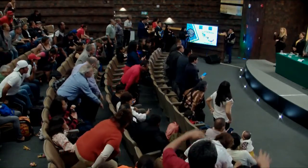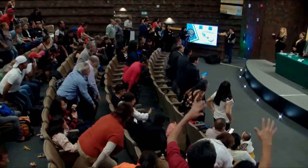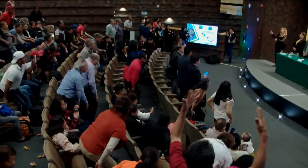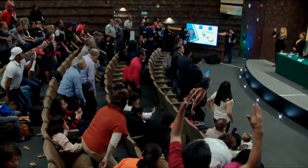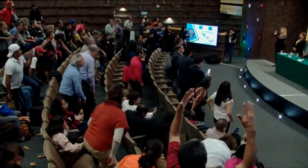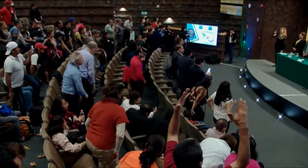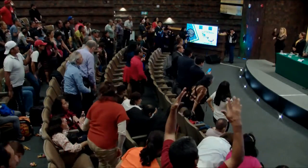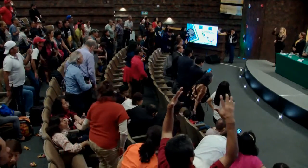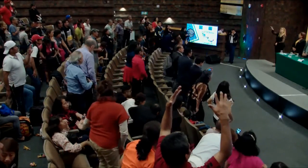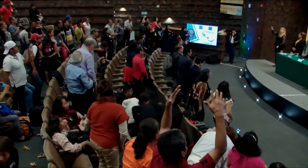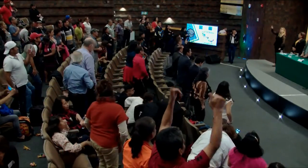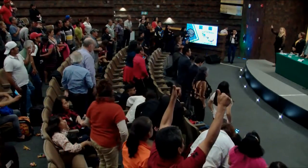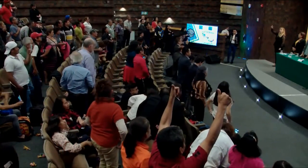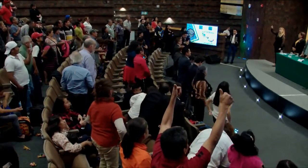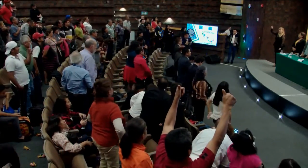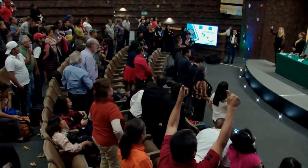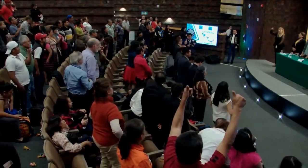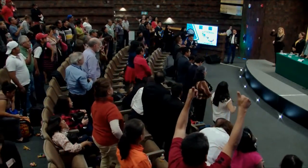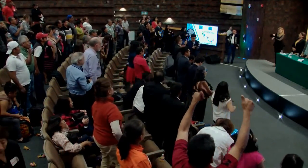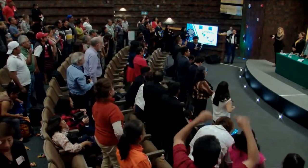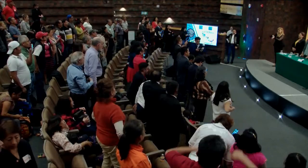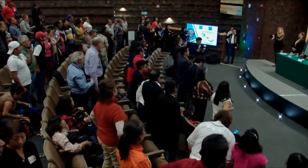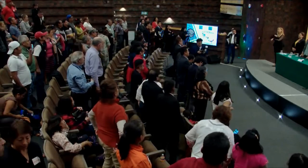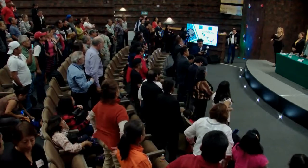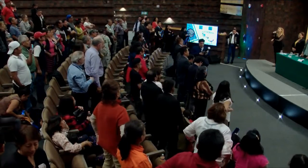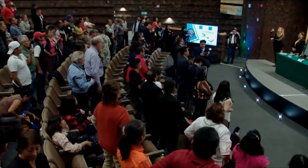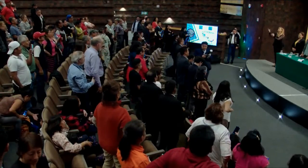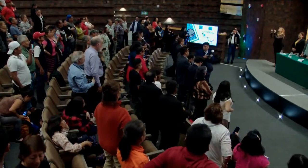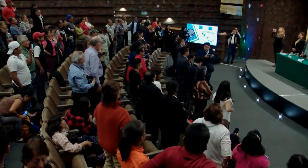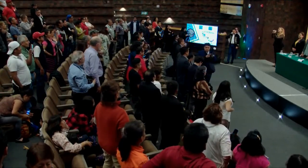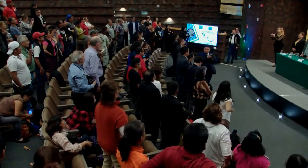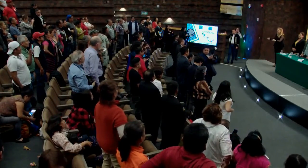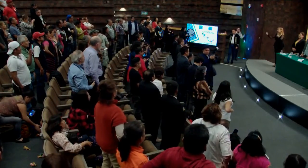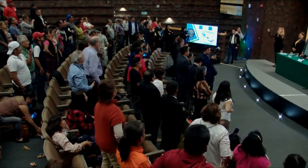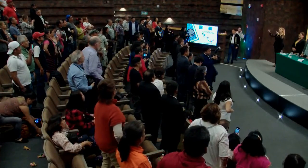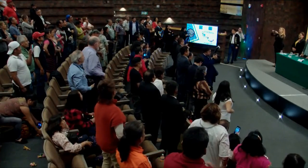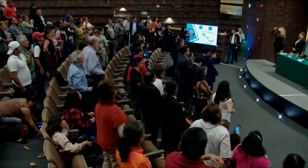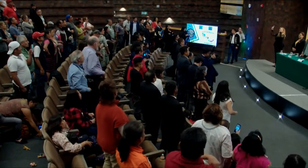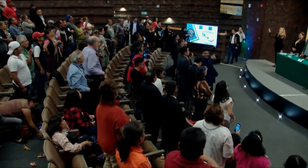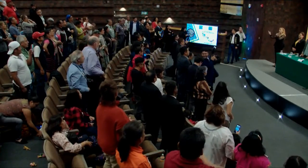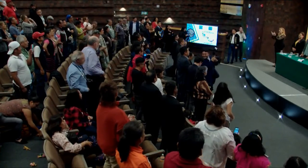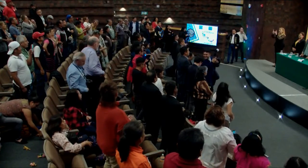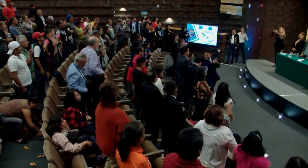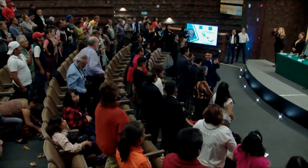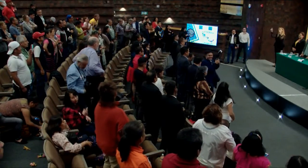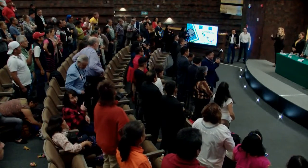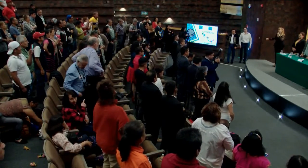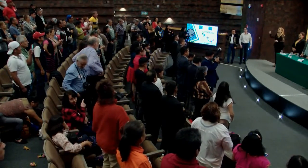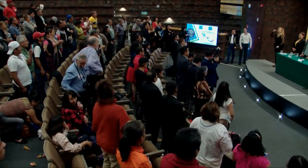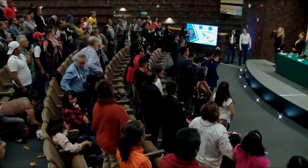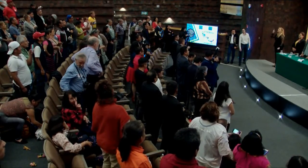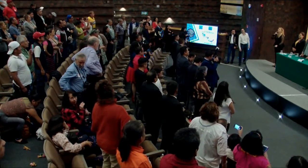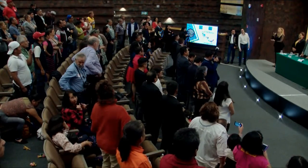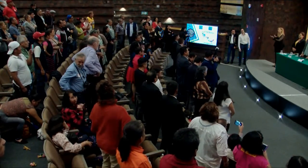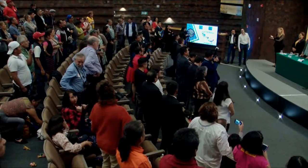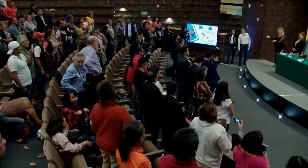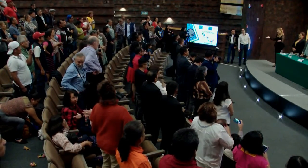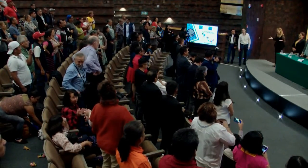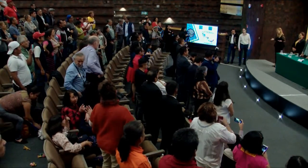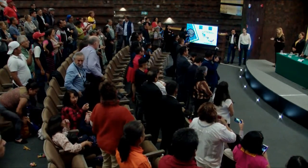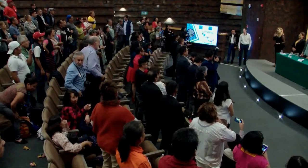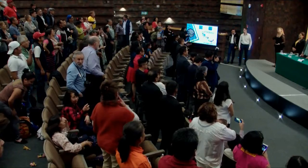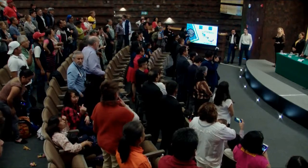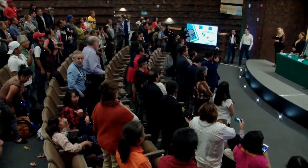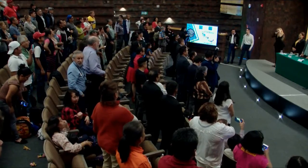28 de noviembre, declaro inaugurado el Encuentro Nacional de Sordos.